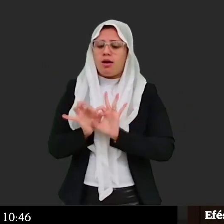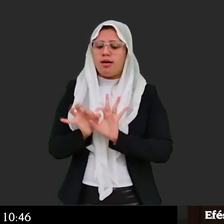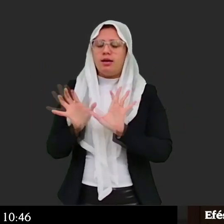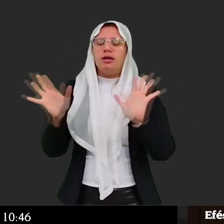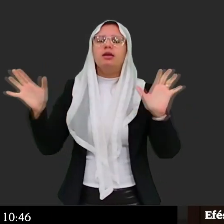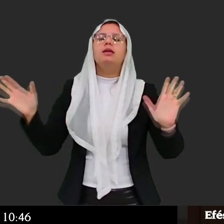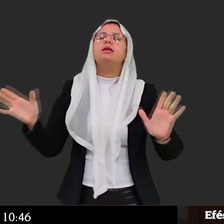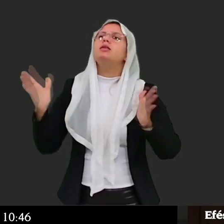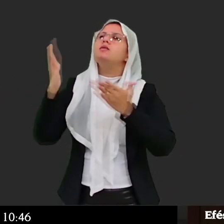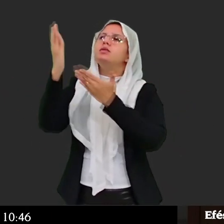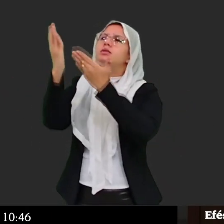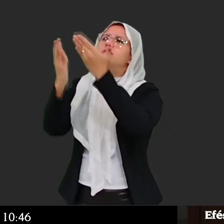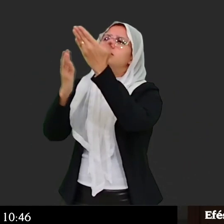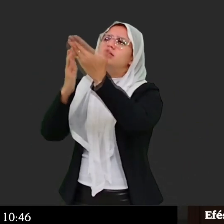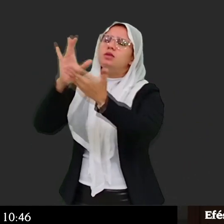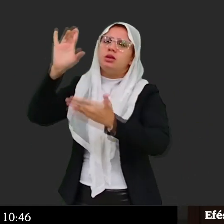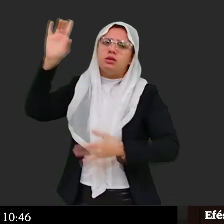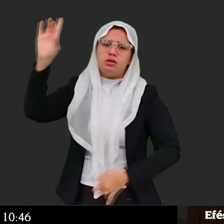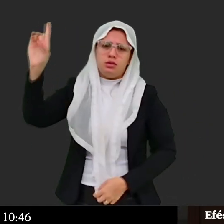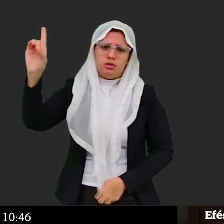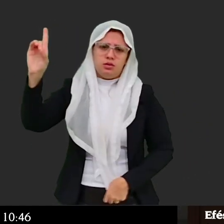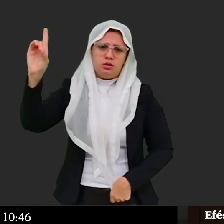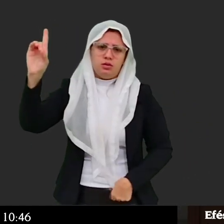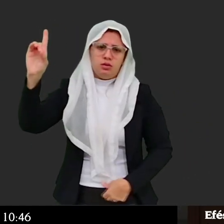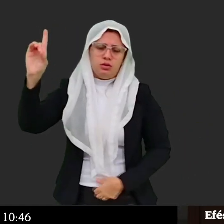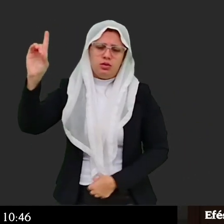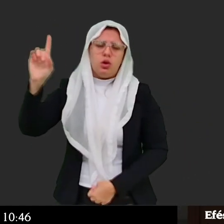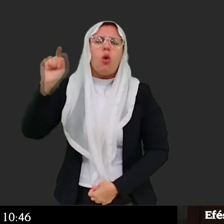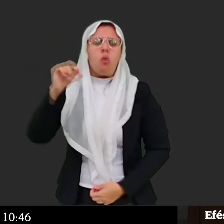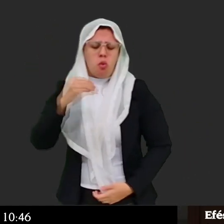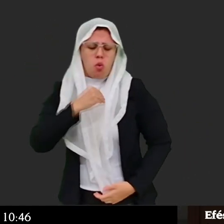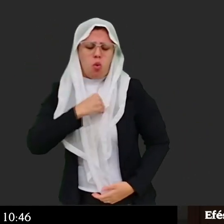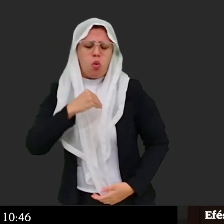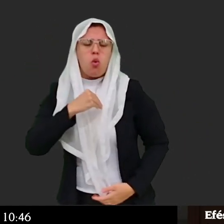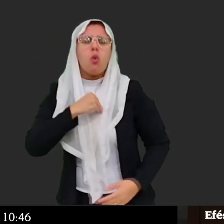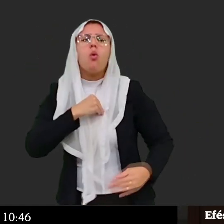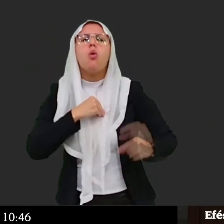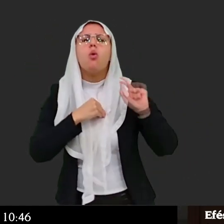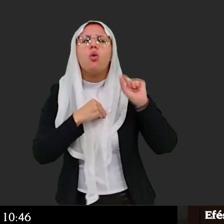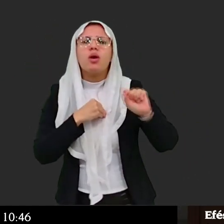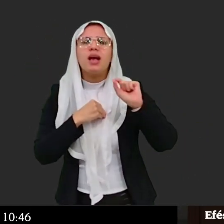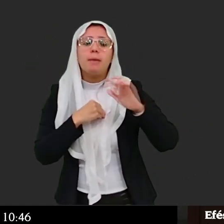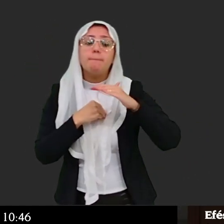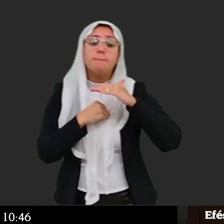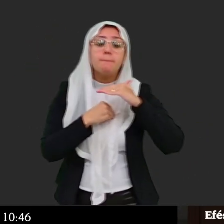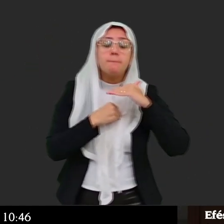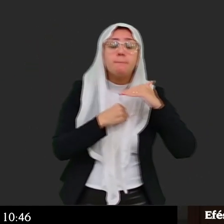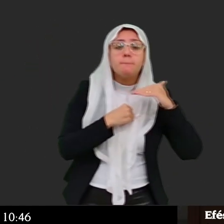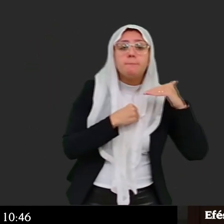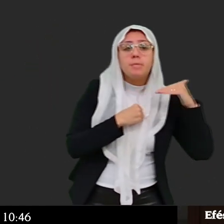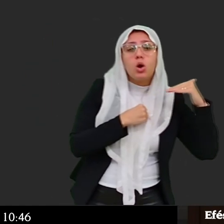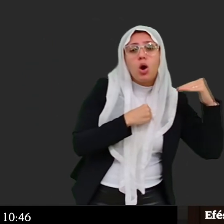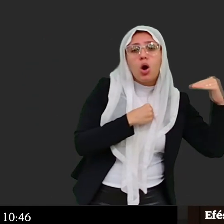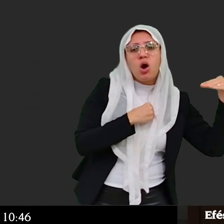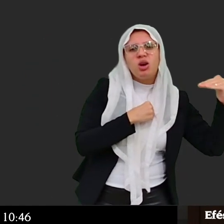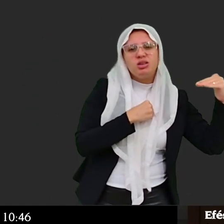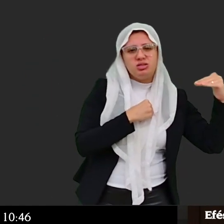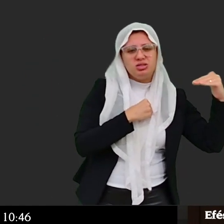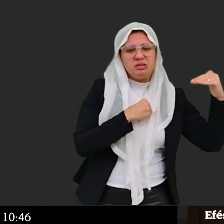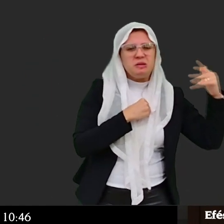É claro que o pecado que diz aqui é o pecado mortal, o pecado que leva a pessoa à condenação